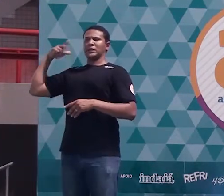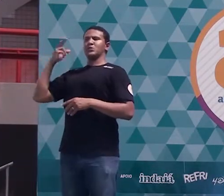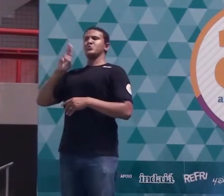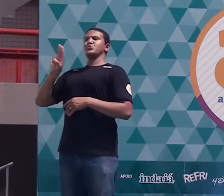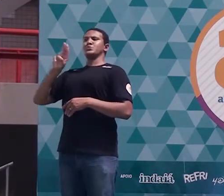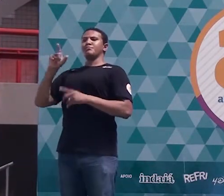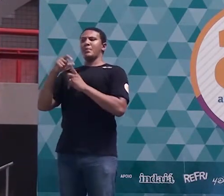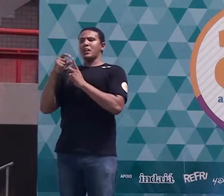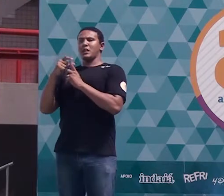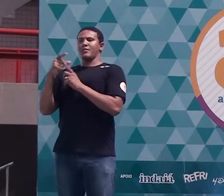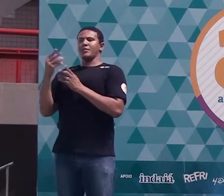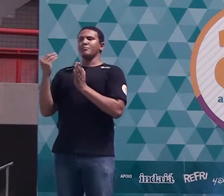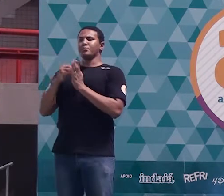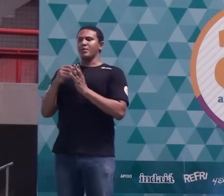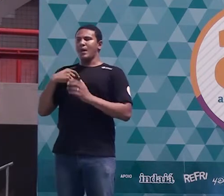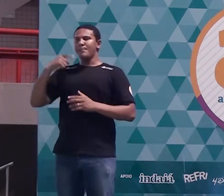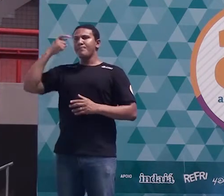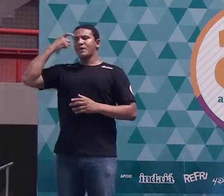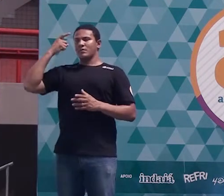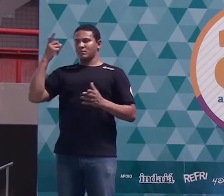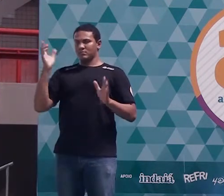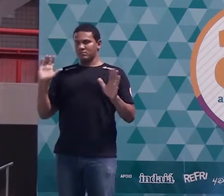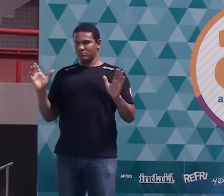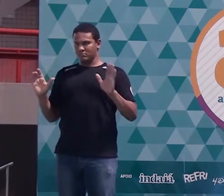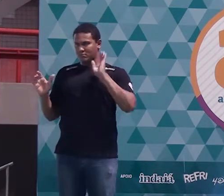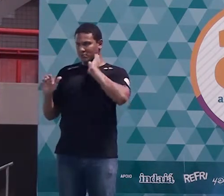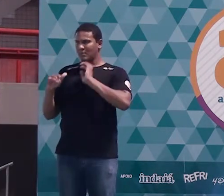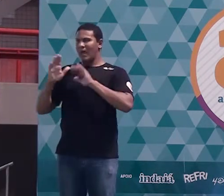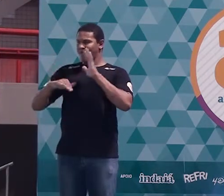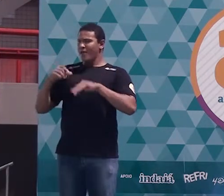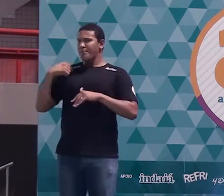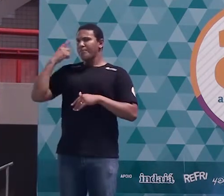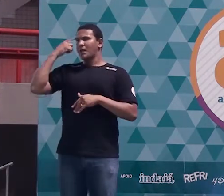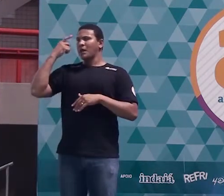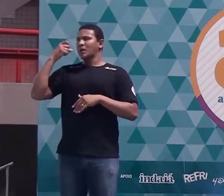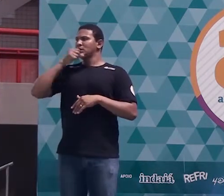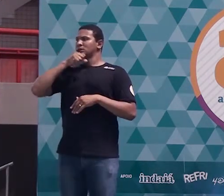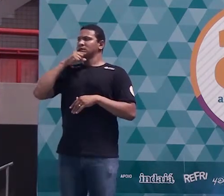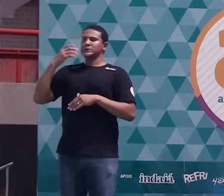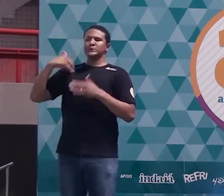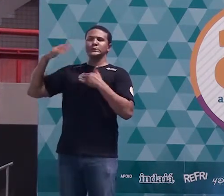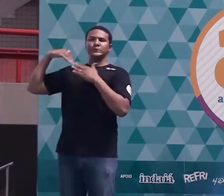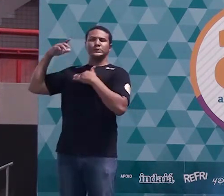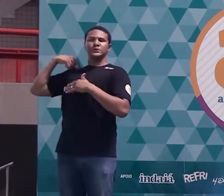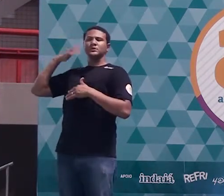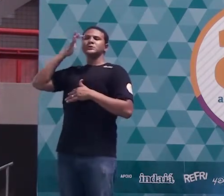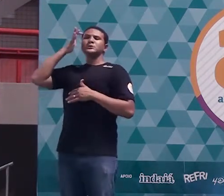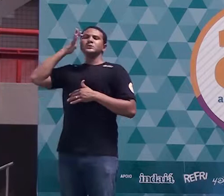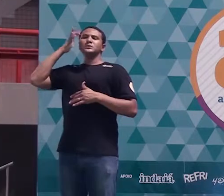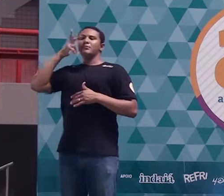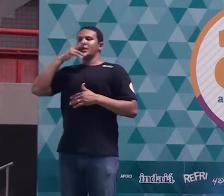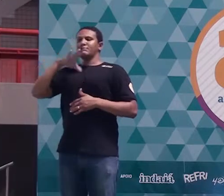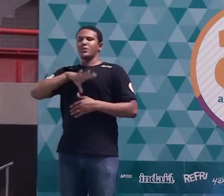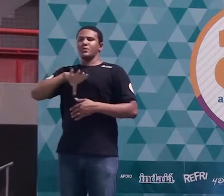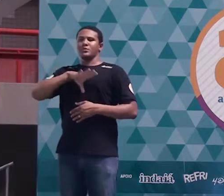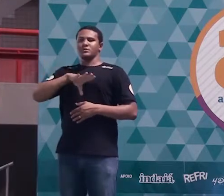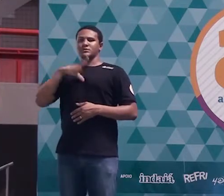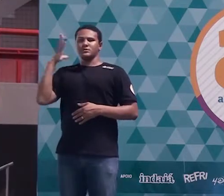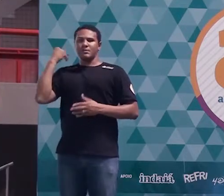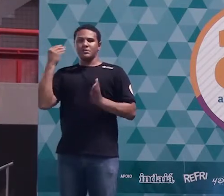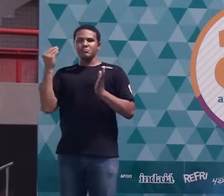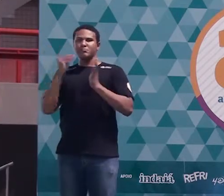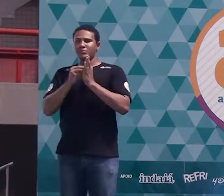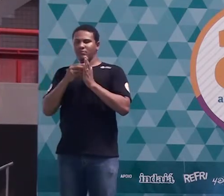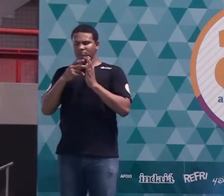escreveu uma palavra que ninguém sabe. Às vezes a pessoa quer usar uma linguagem arcaica, como se soubesse muito português, aí ela